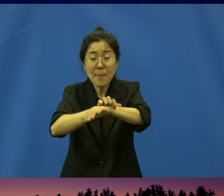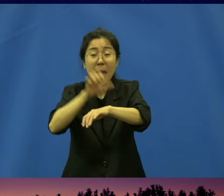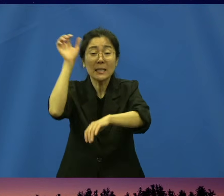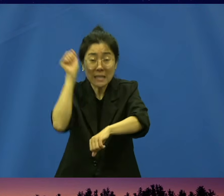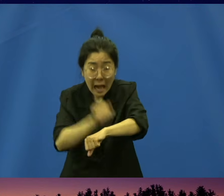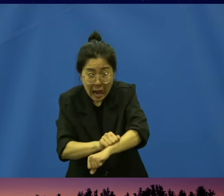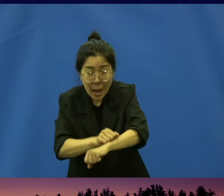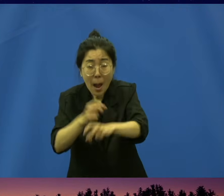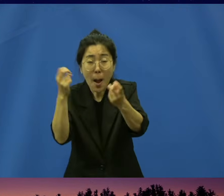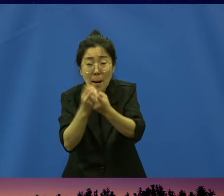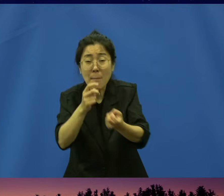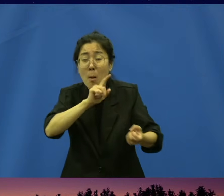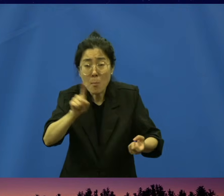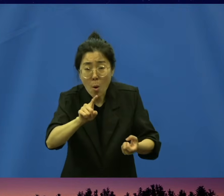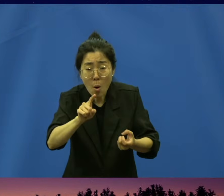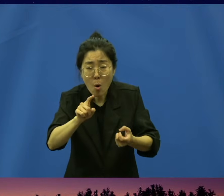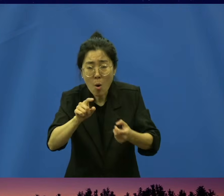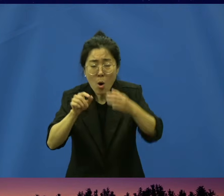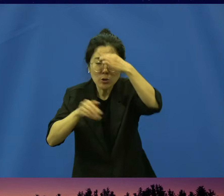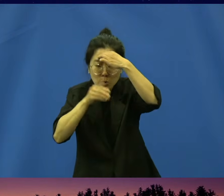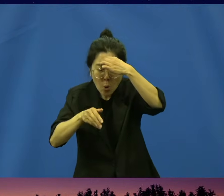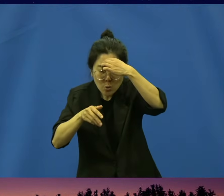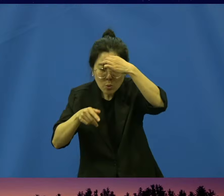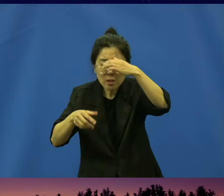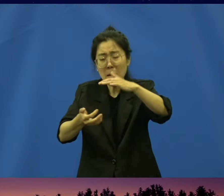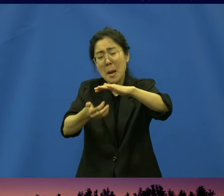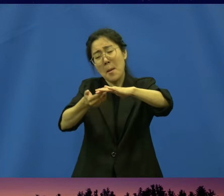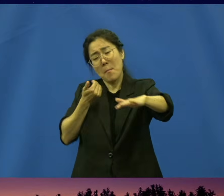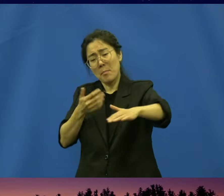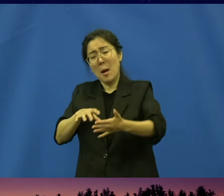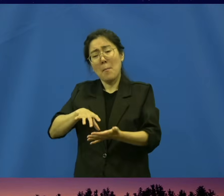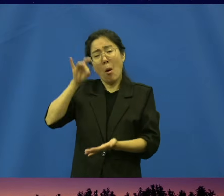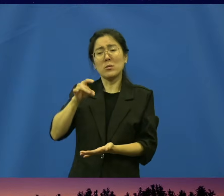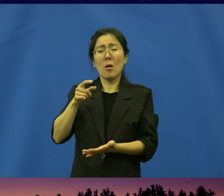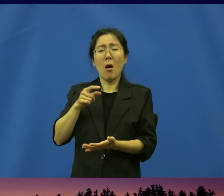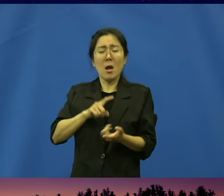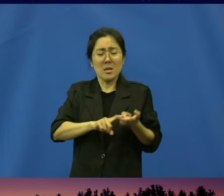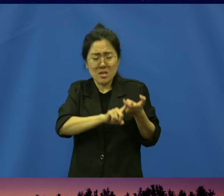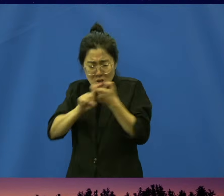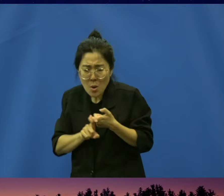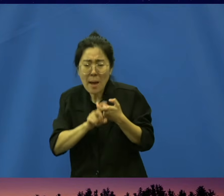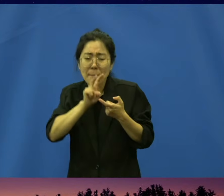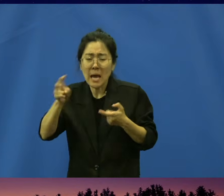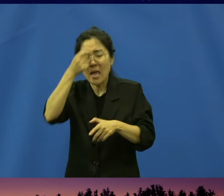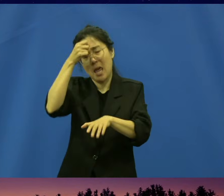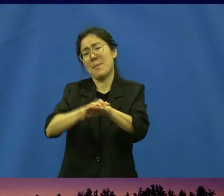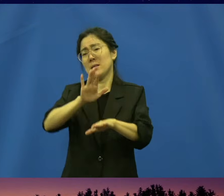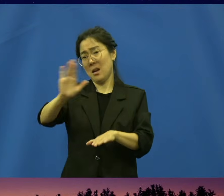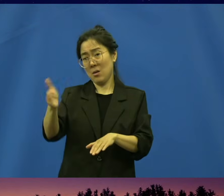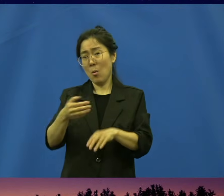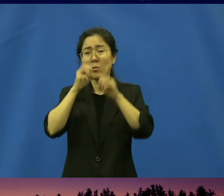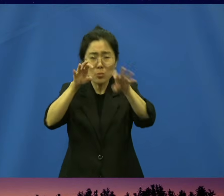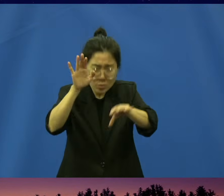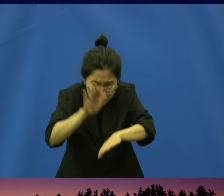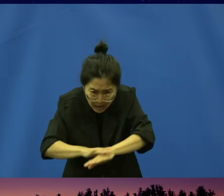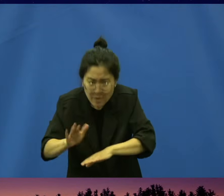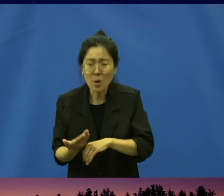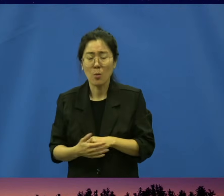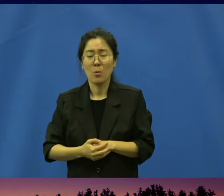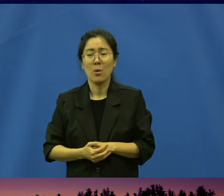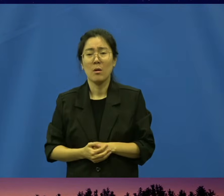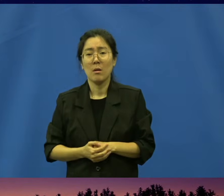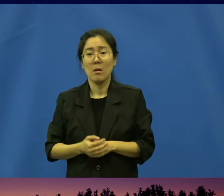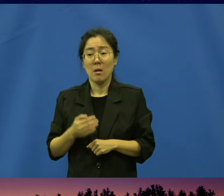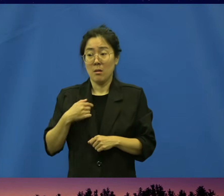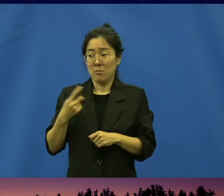상달되는 예배를 드리려고 하면 성도들의 마음이 연합되어야 된다는 것을 주님께서 아시는 것입니다. 그래서 주님은 예배를 잘 드리게 해주세요 그렇게 기도하지 않고